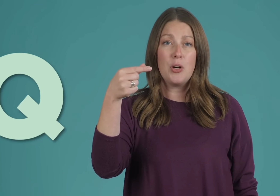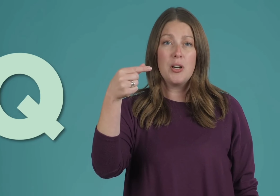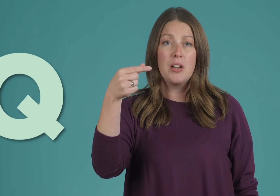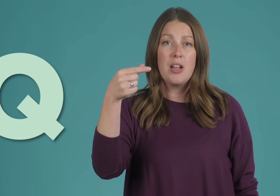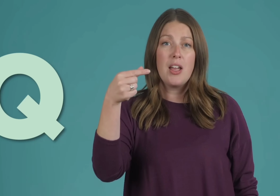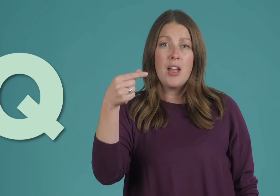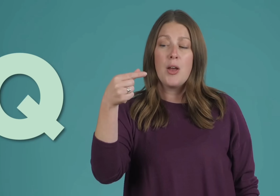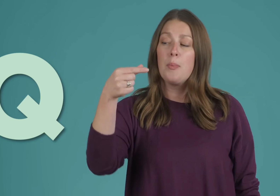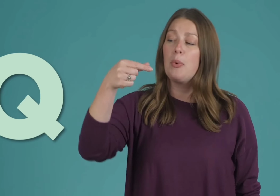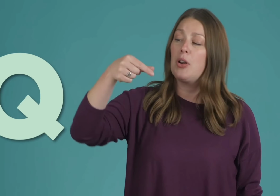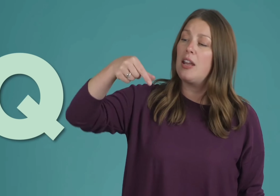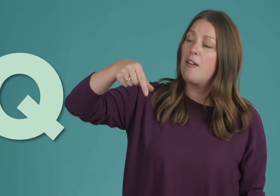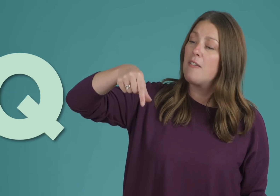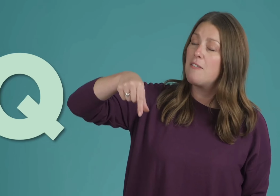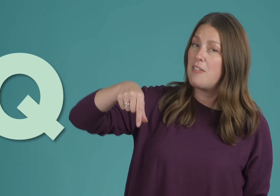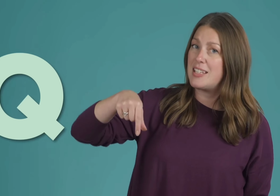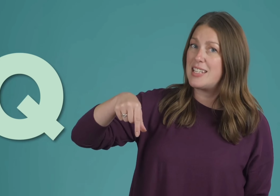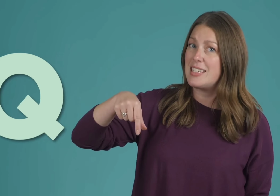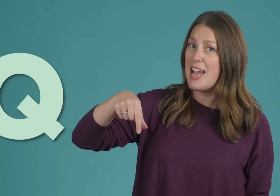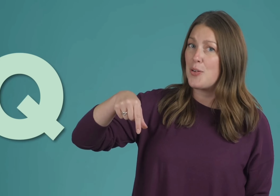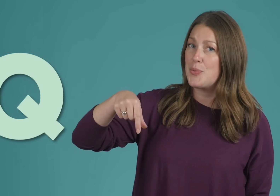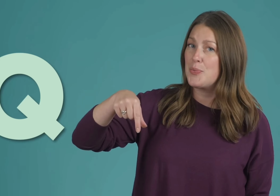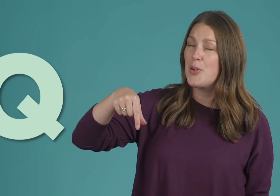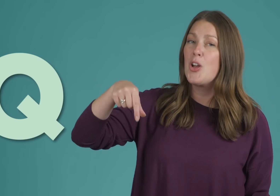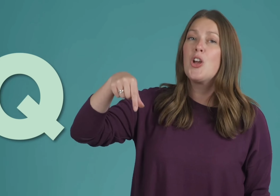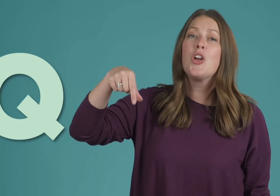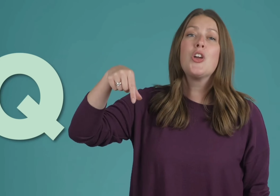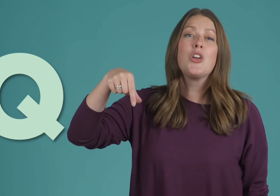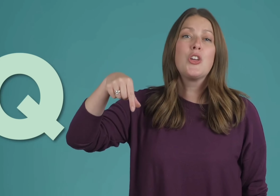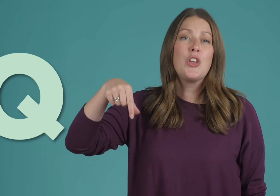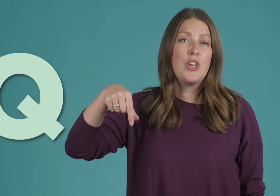lẹ́ẹ̀kan. Tá a bá ti kọrí ẹ̀ sísàlẹ̀. Òun ni Q.